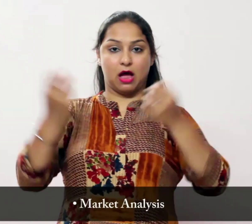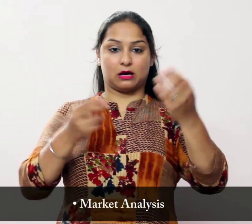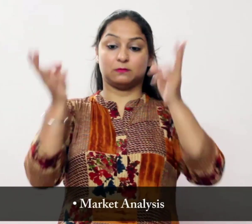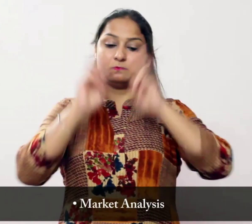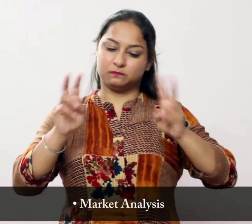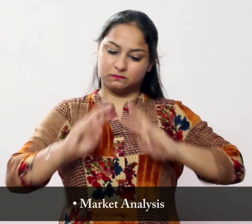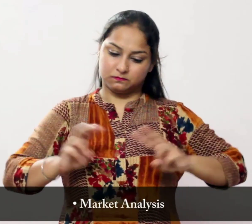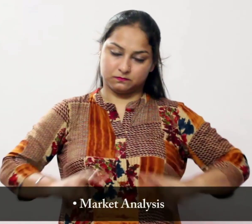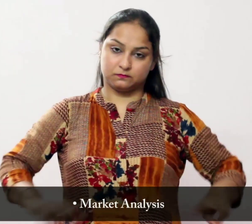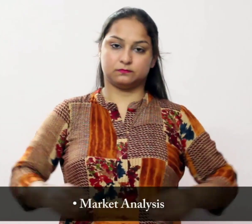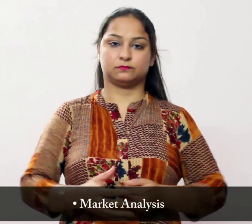बाजार का विश्लेषण।